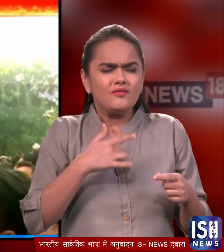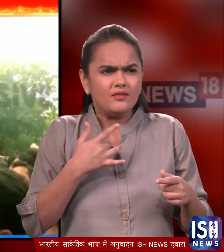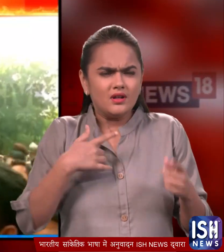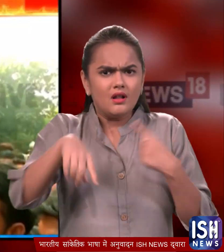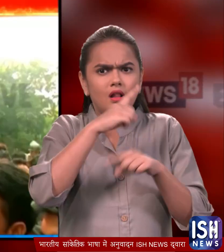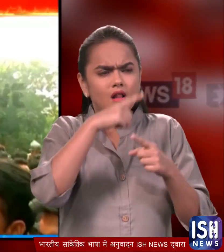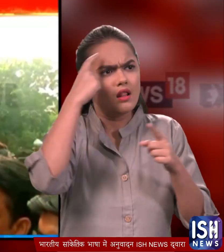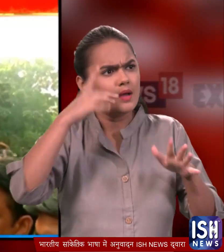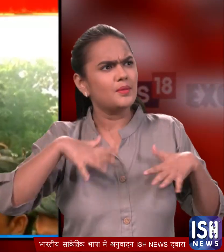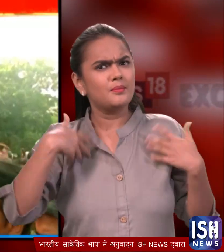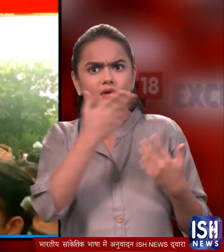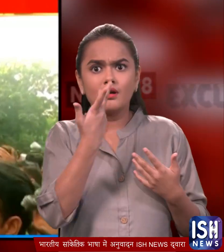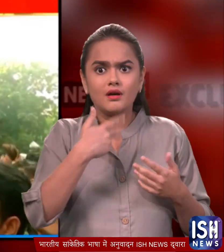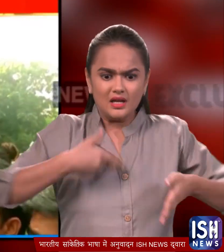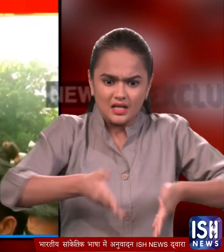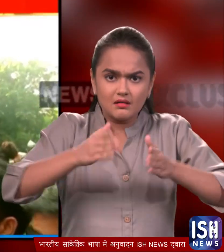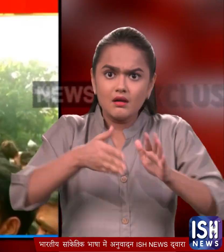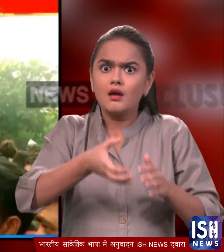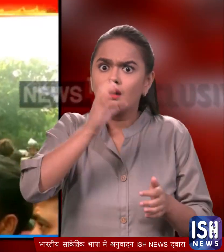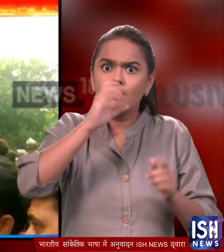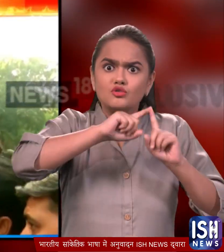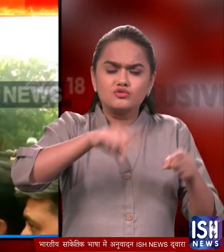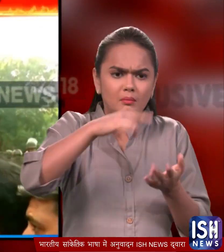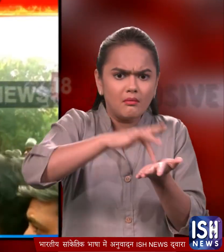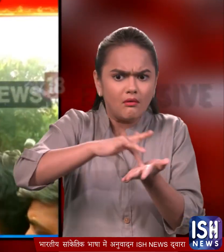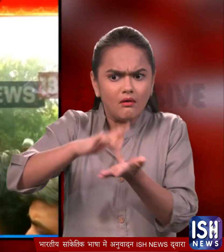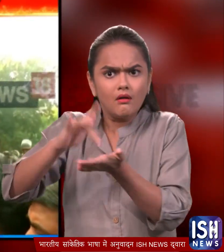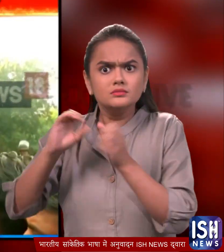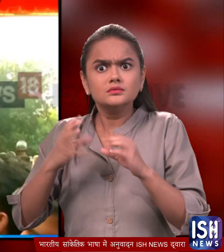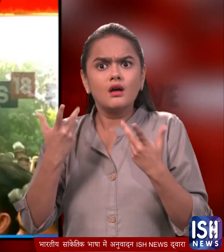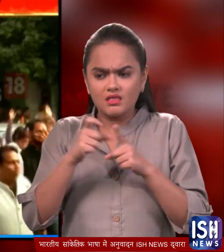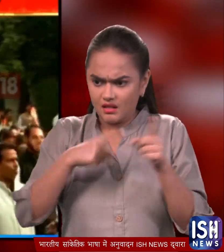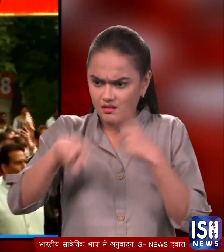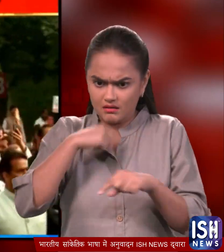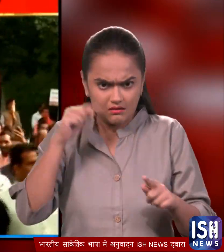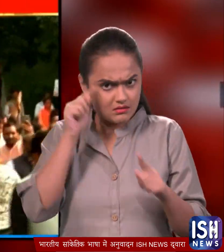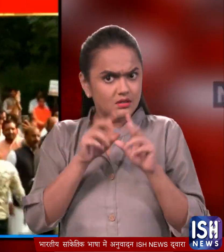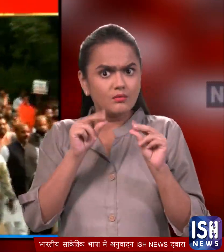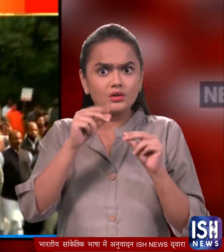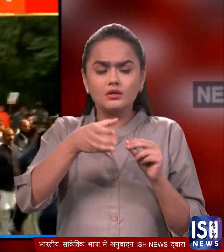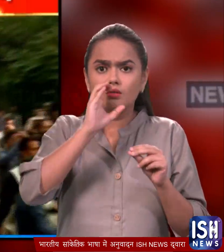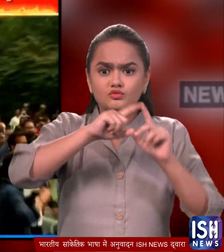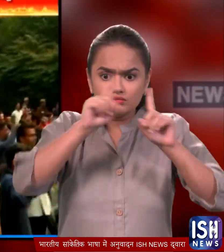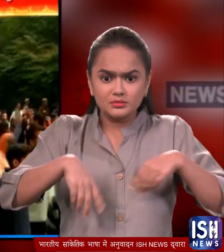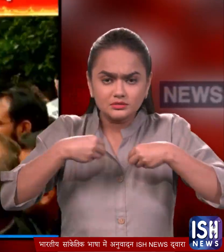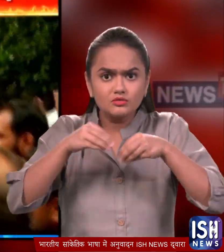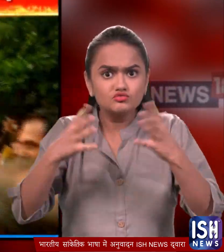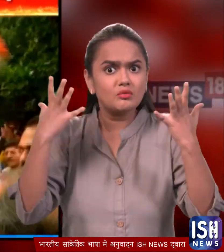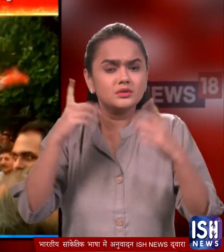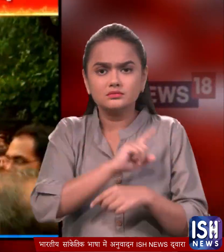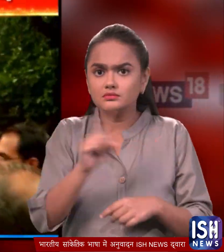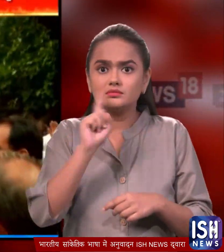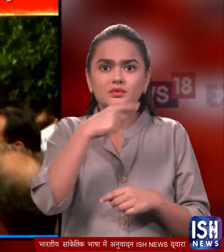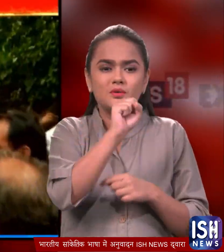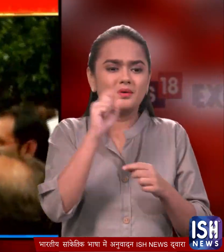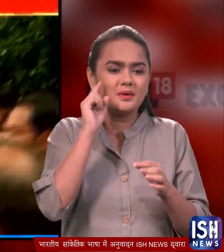के नुक्कड़ पर शराब की दुकानें खोल रहे हैं। आज दिल्ली की जनता उसका विरोध करती है। इस दौरान प्रदर्शनकारियों ने मुख्यमंत्री के पुतले